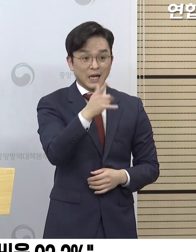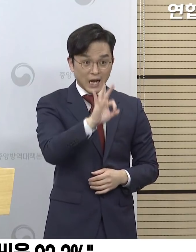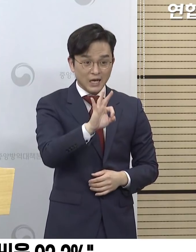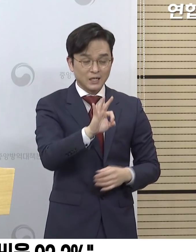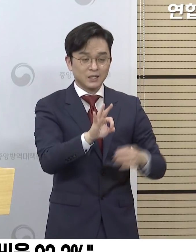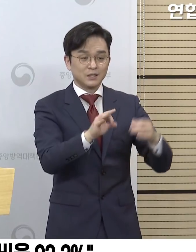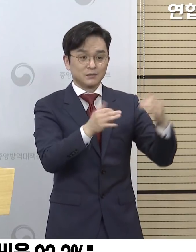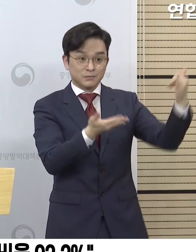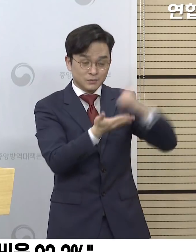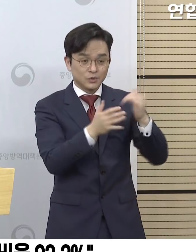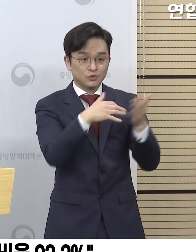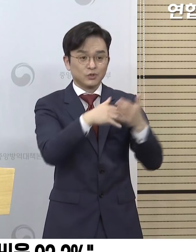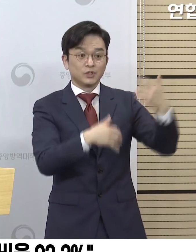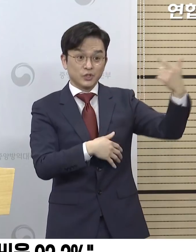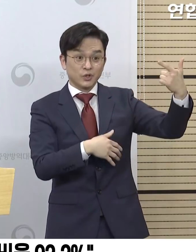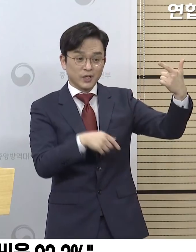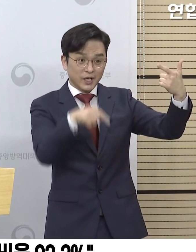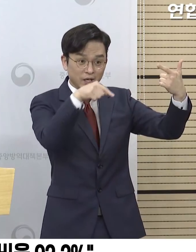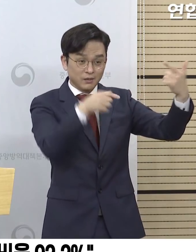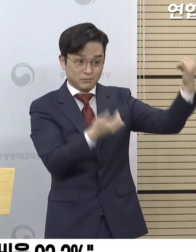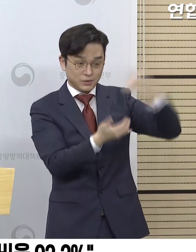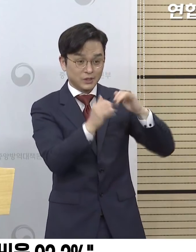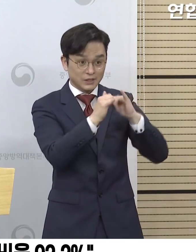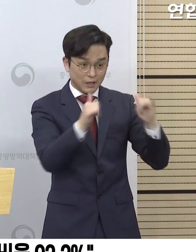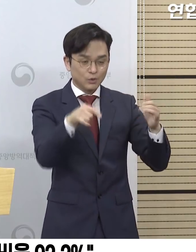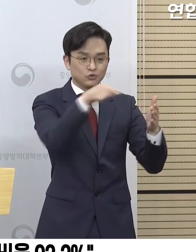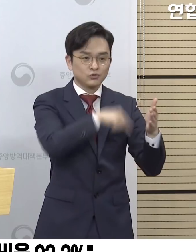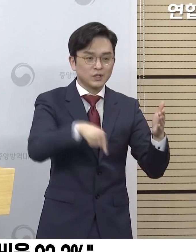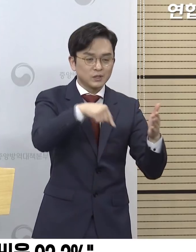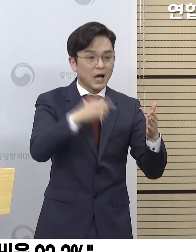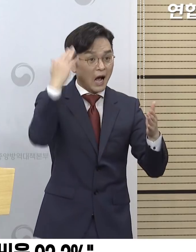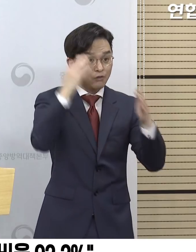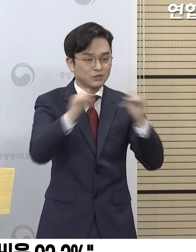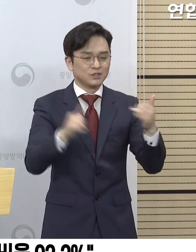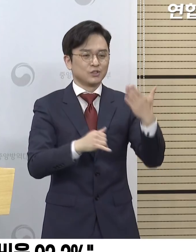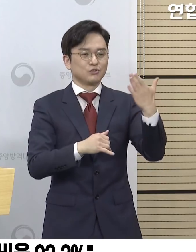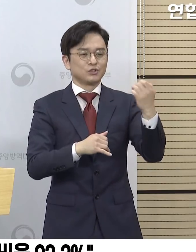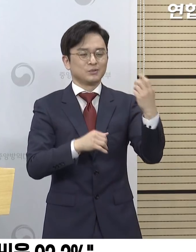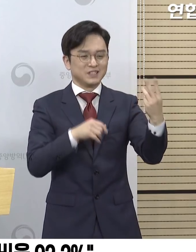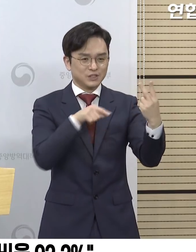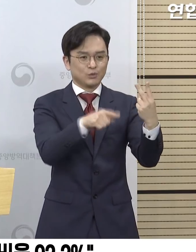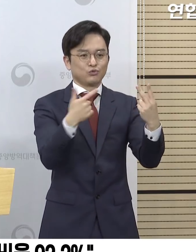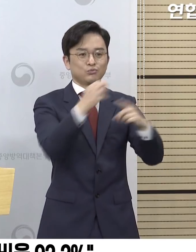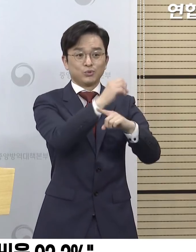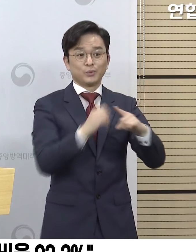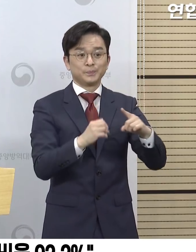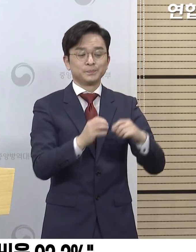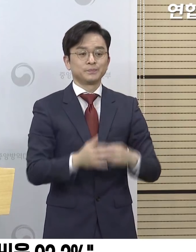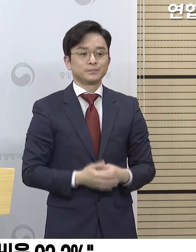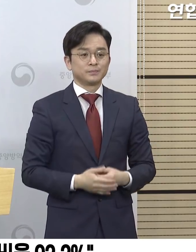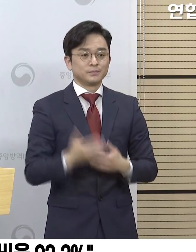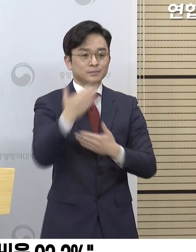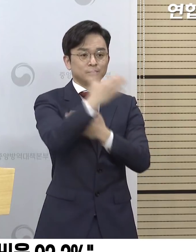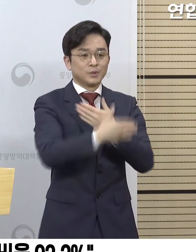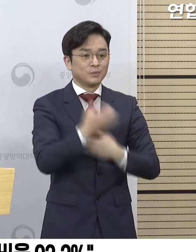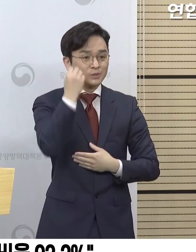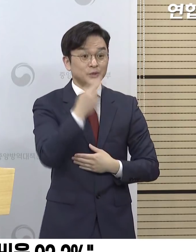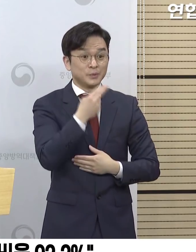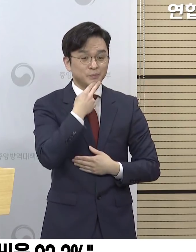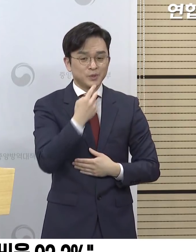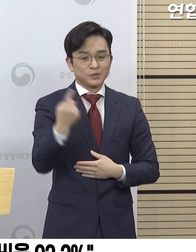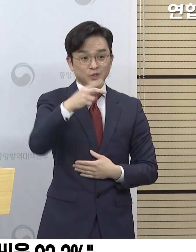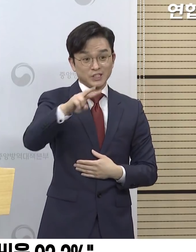수 중에 내국인의 비율이 92.2%였습니다. 무증상자 1,290명에